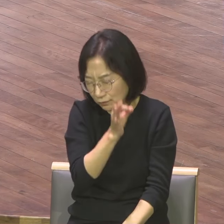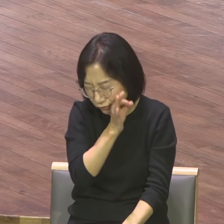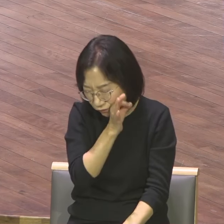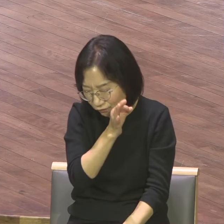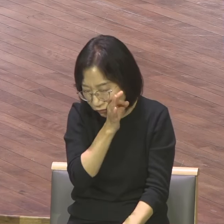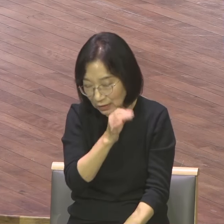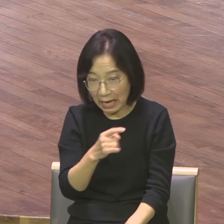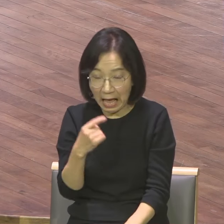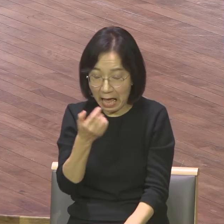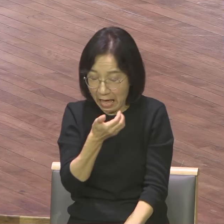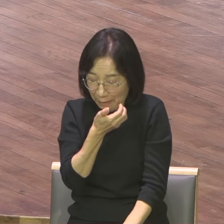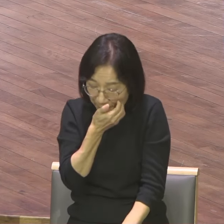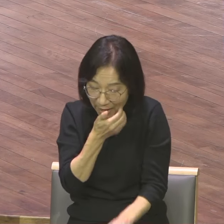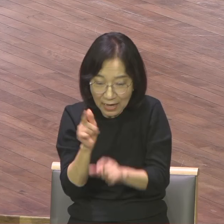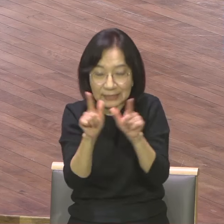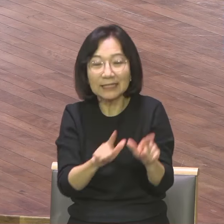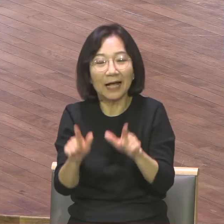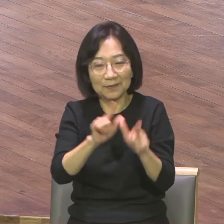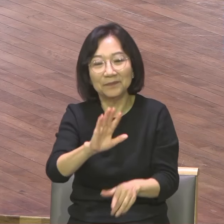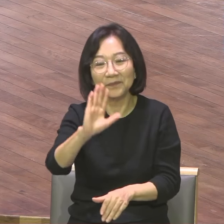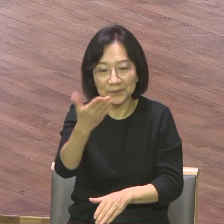것이다. 수치와 수욕의 삶을.